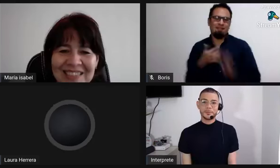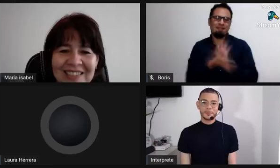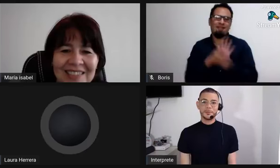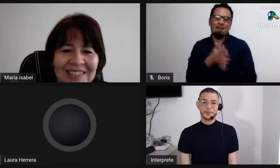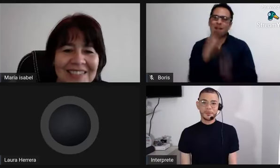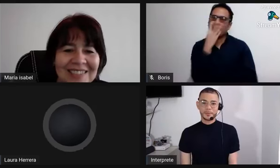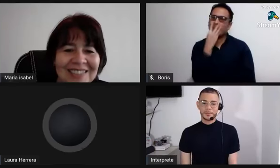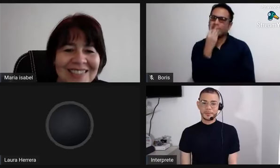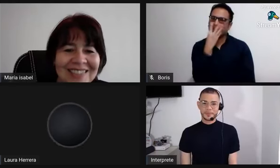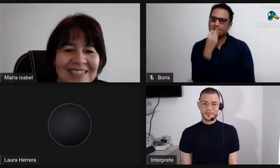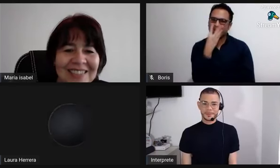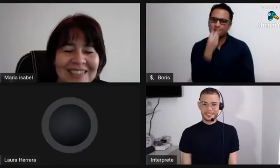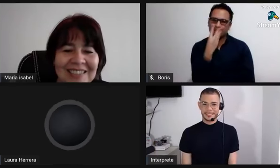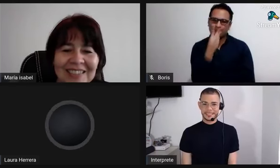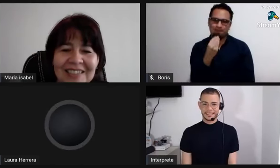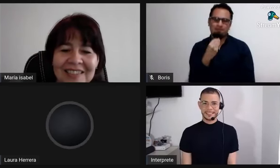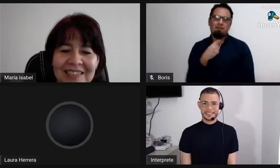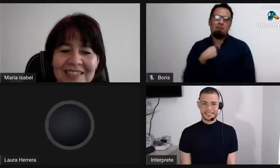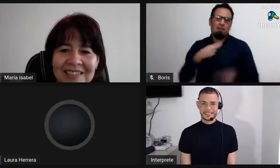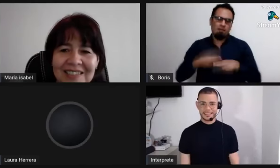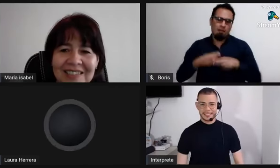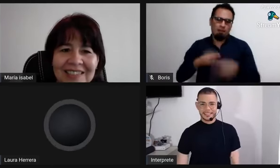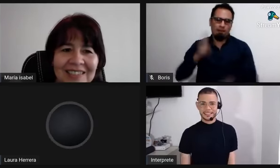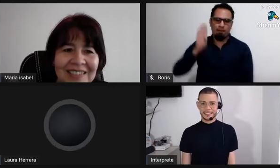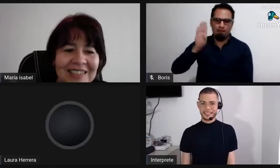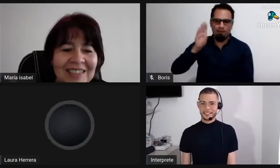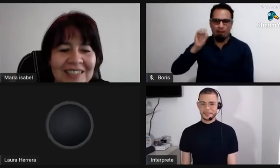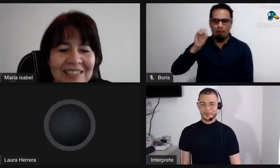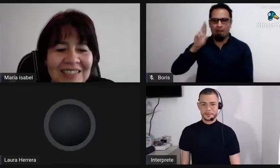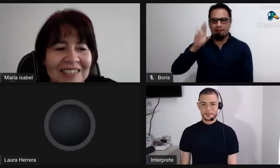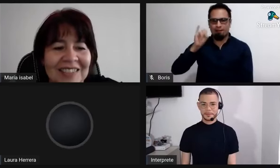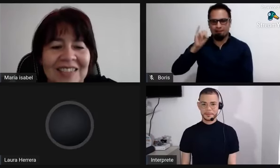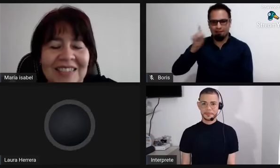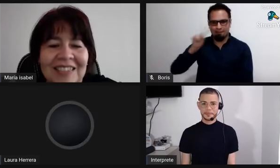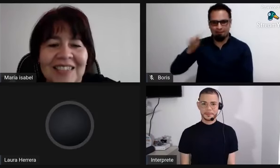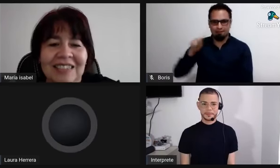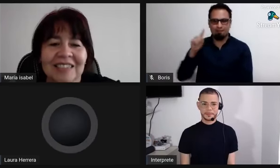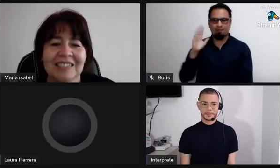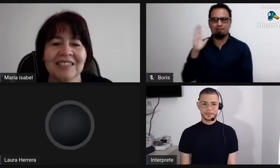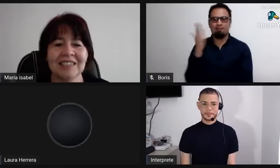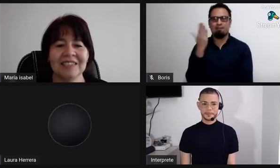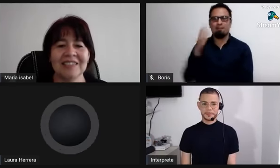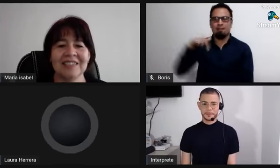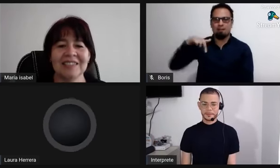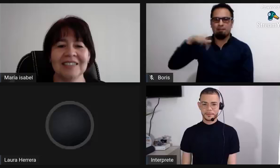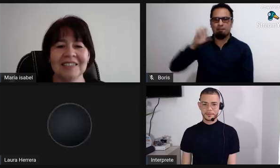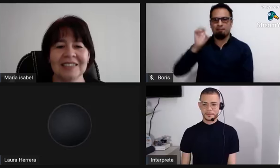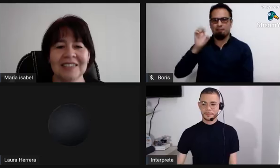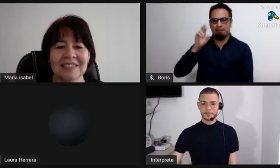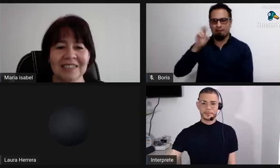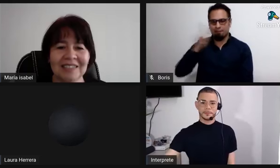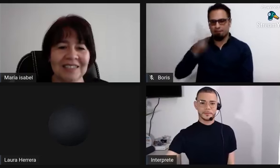Buenas tardes. Bueno, me presento. Esta es mi seña. Mi nombre es Boris